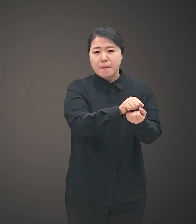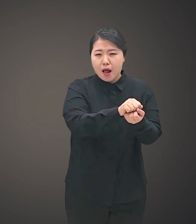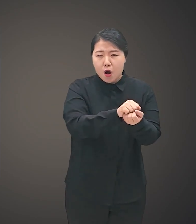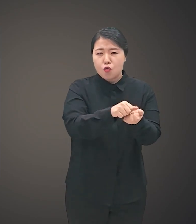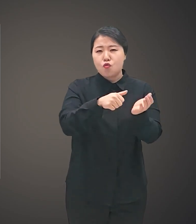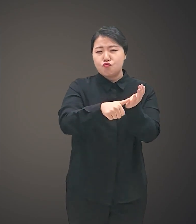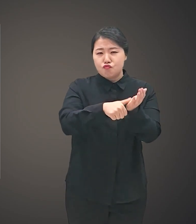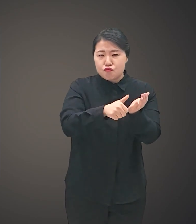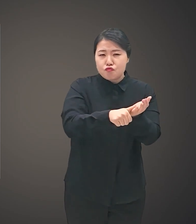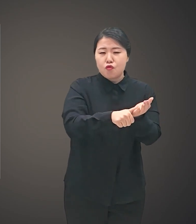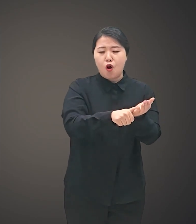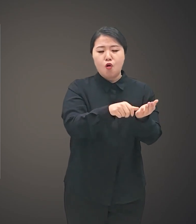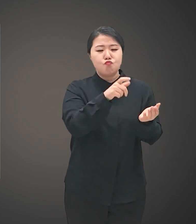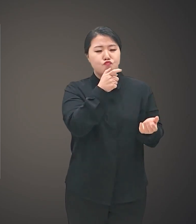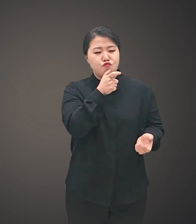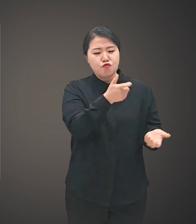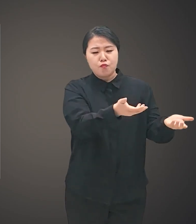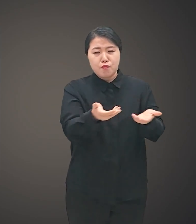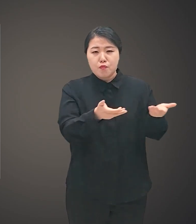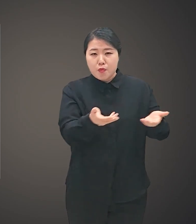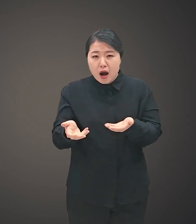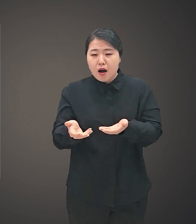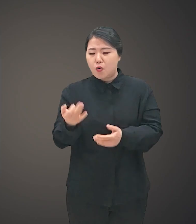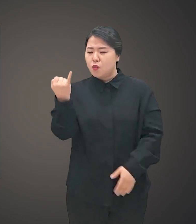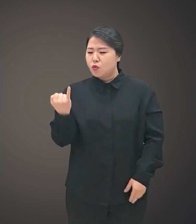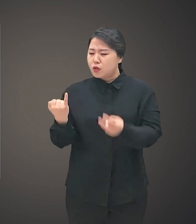동생 은희를 돌보는 일까지.